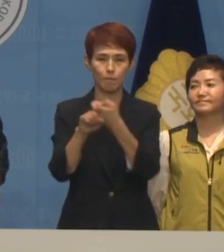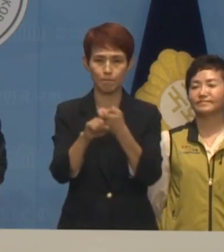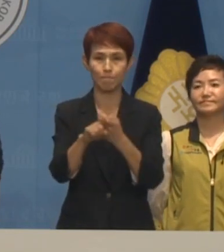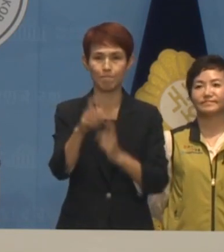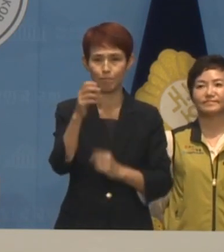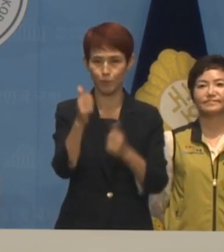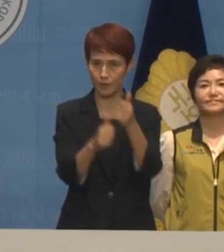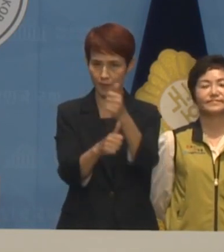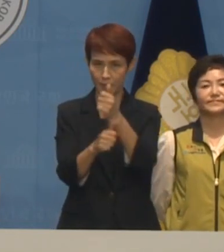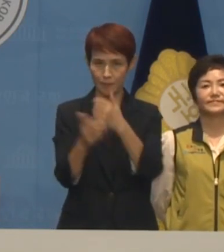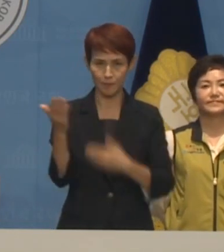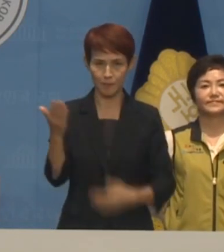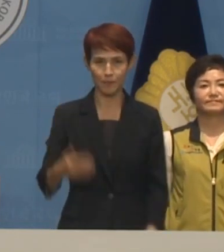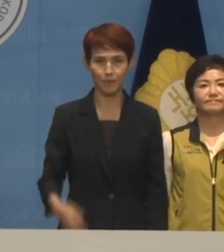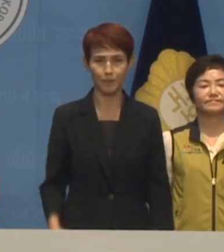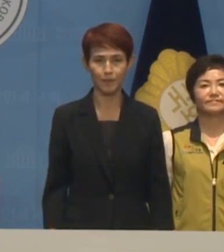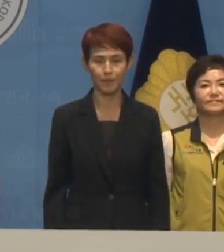부위원장님,